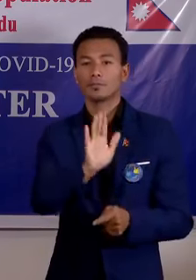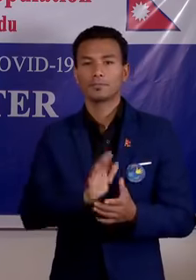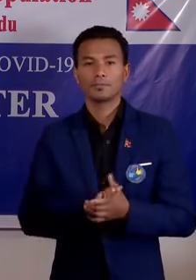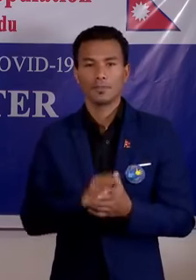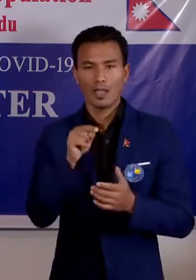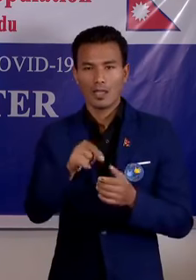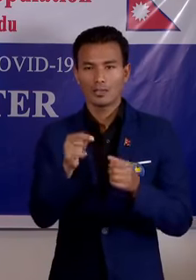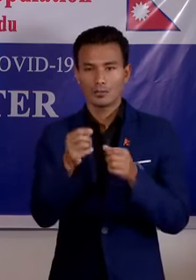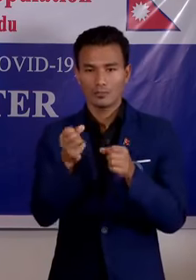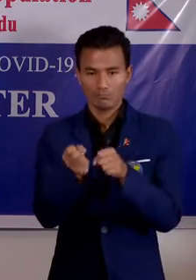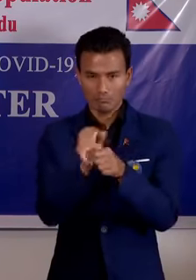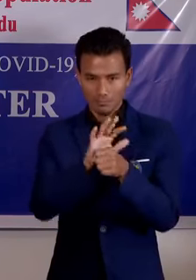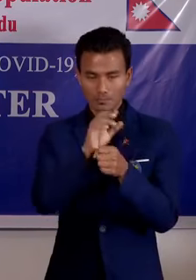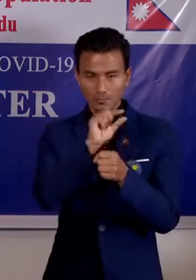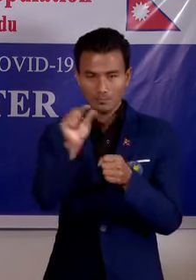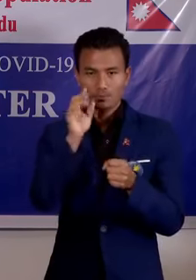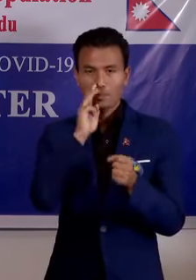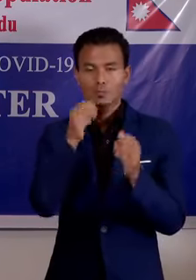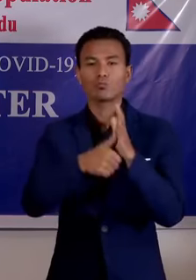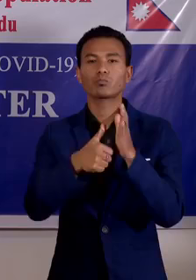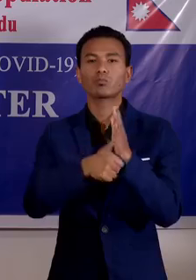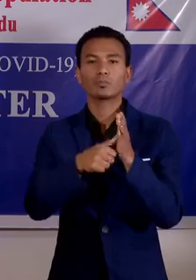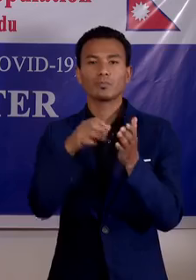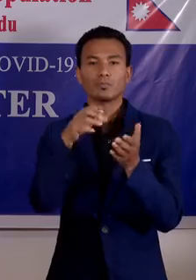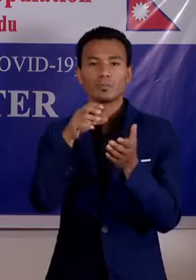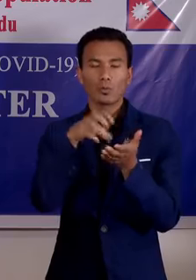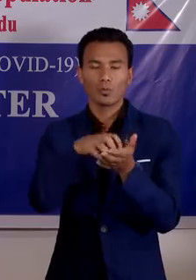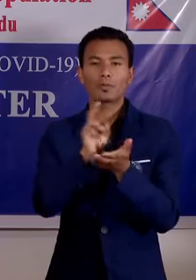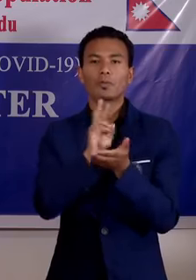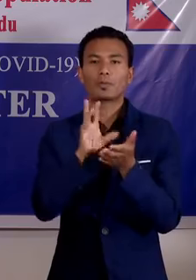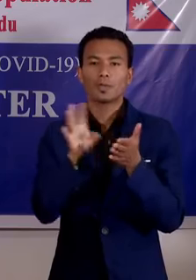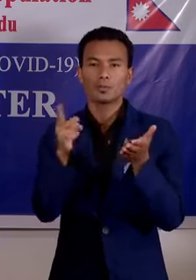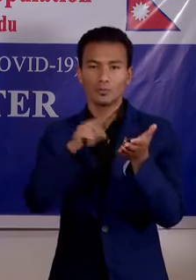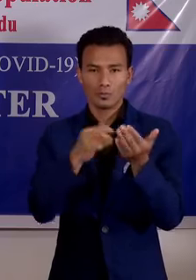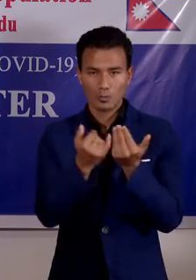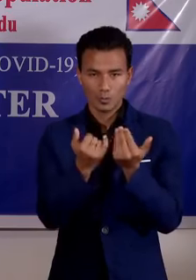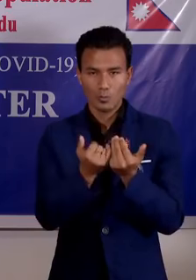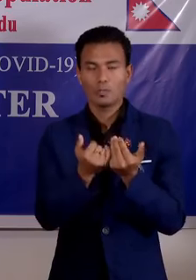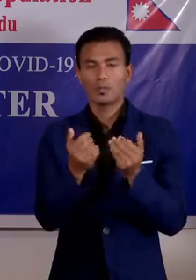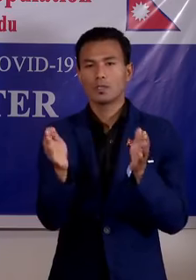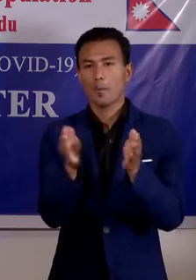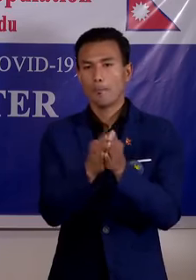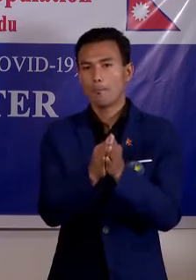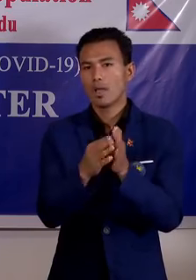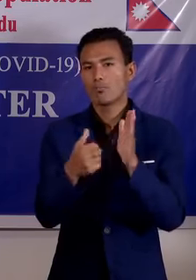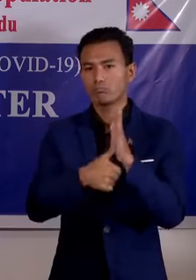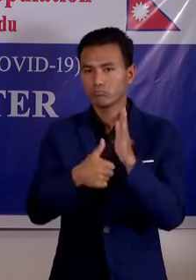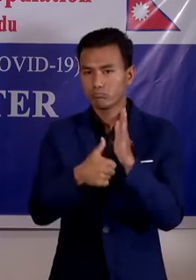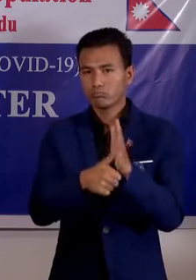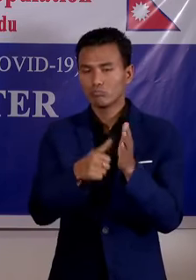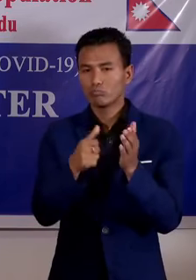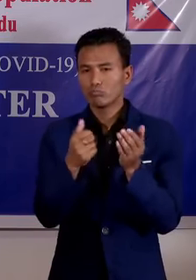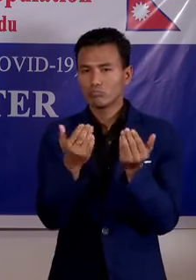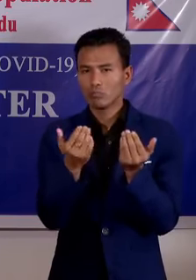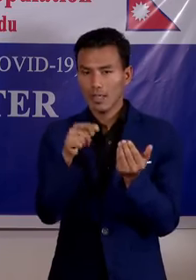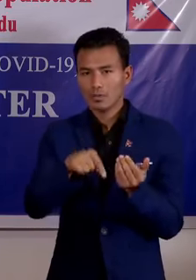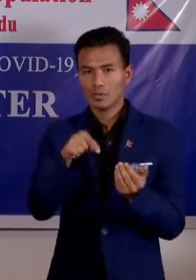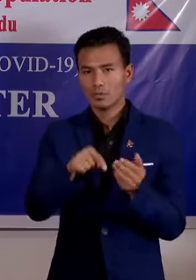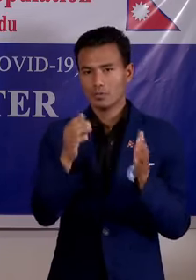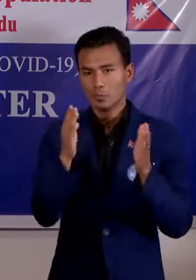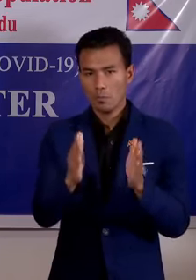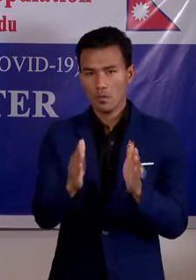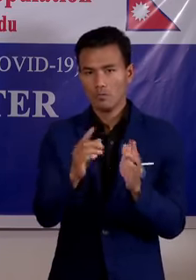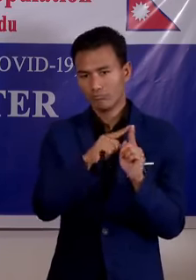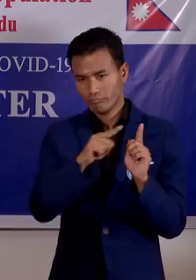यो आजको अपडेट म प्रयोगशाला परीक्षणबाट सुरु गर्न चाहन्छु। हाम्रो टोटल जम्मा प्रयोगशाला परीक्षण आजसम्म